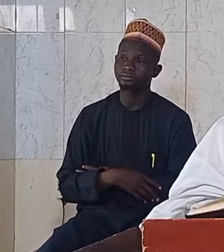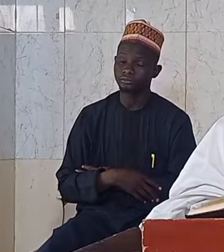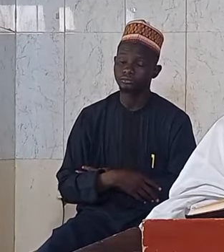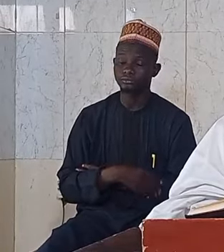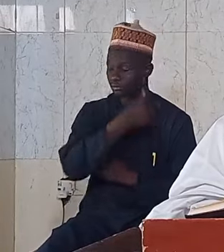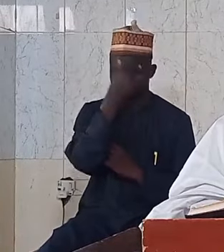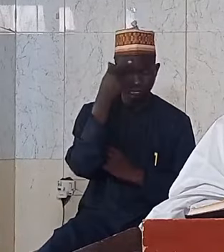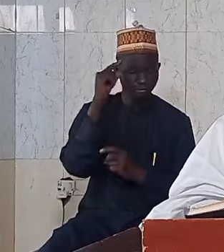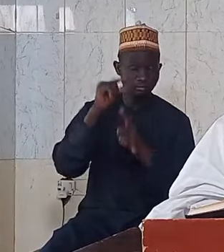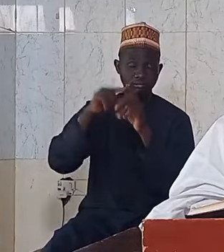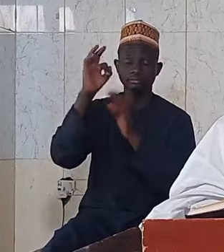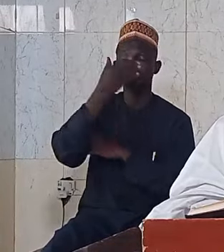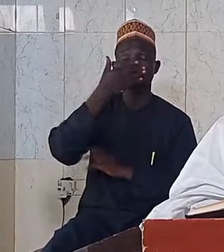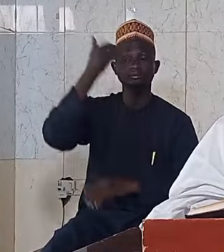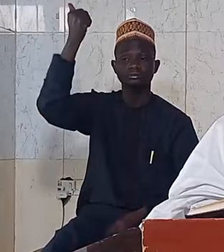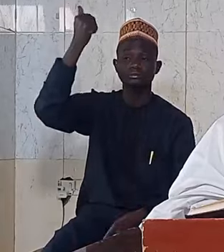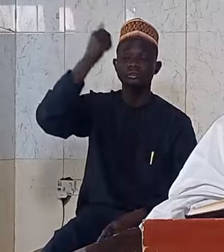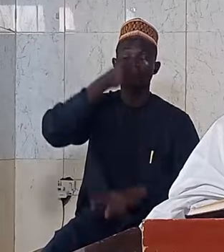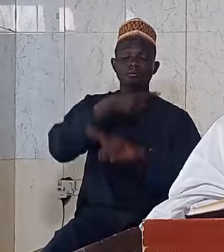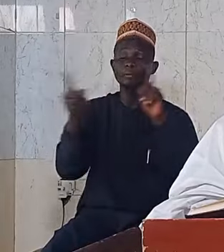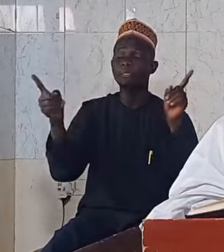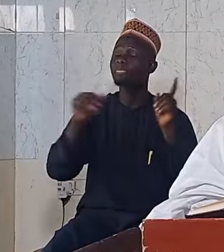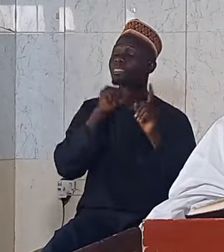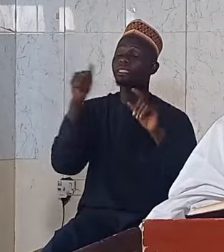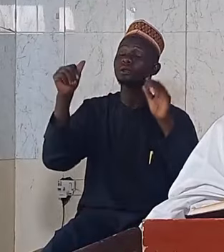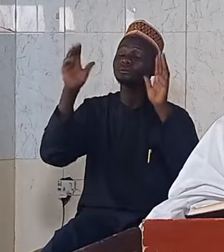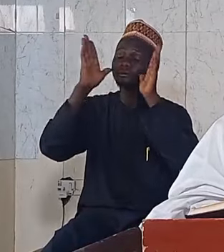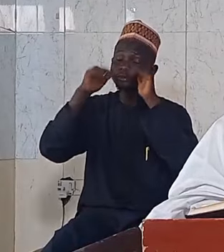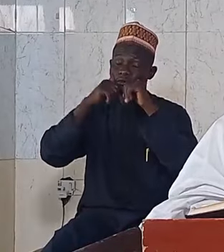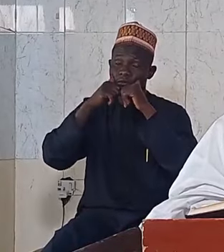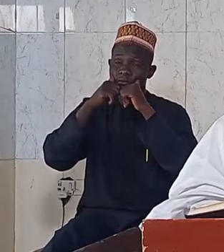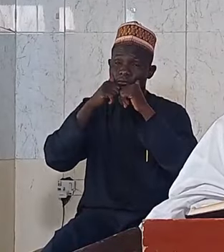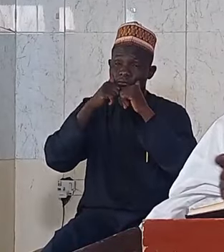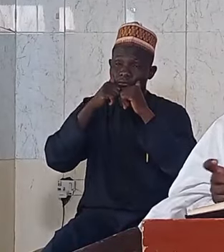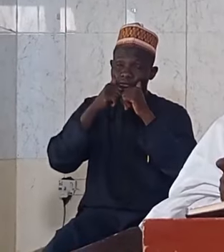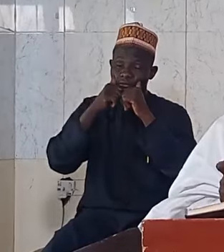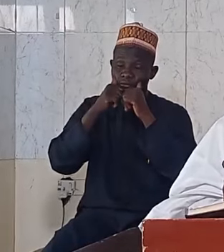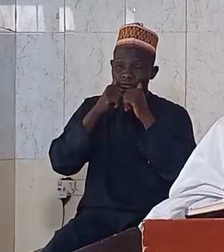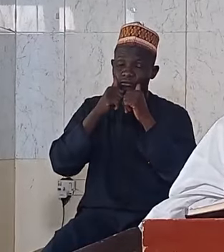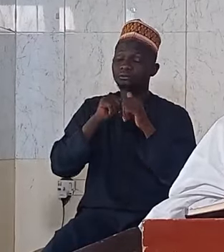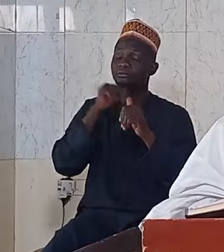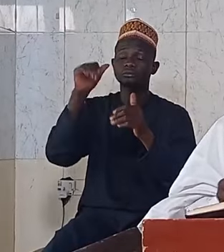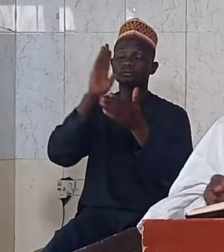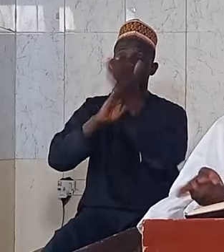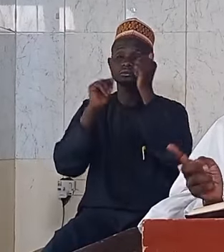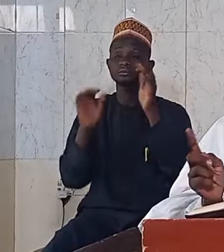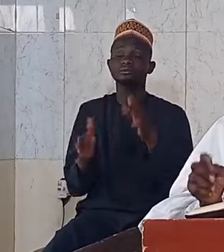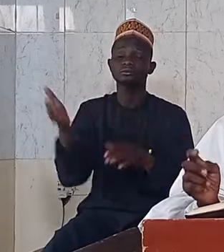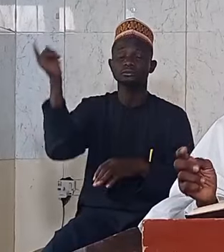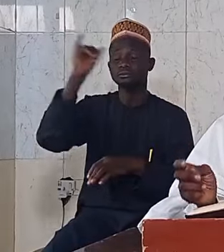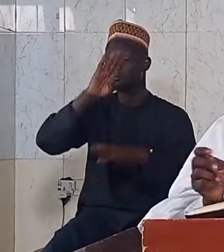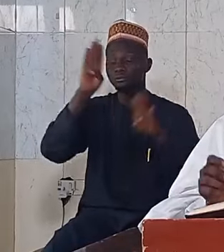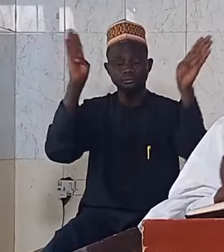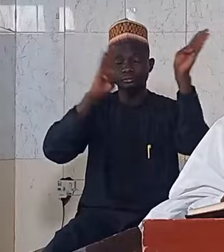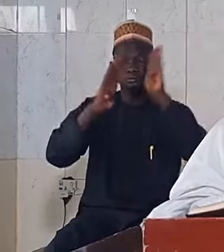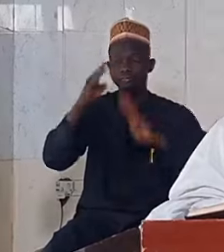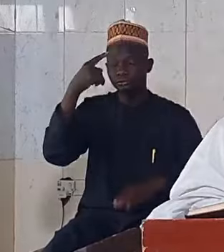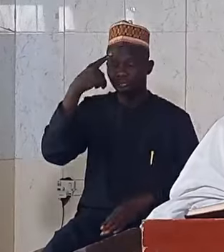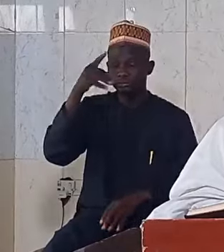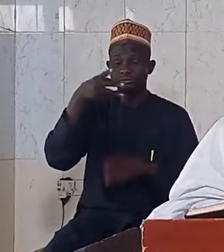kalimatillah walladhina kafaru su ko kafirai su ma kun ga wata jumla ce yuqatiluna fi